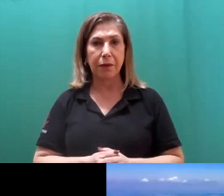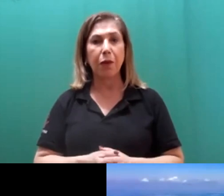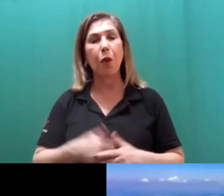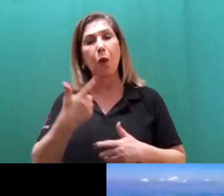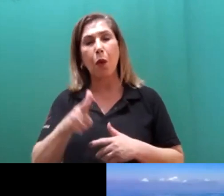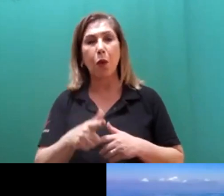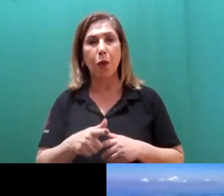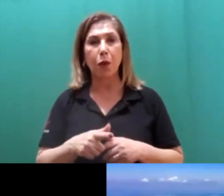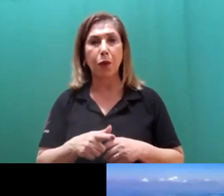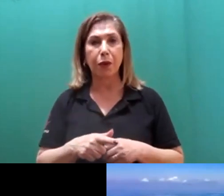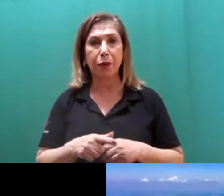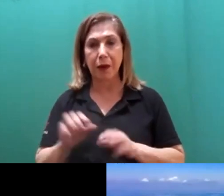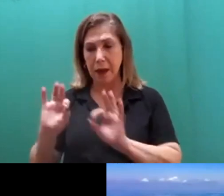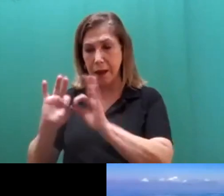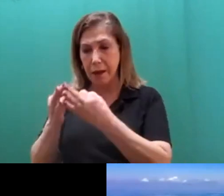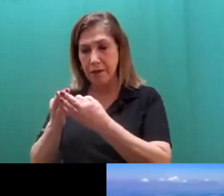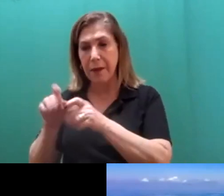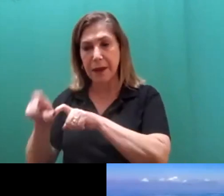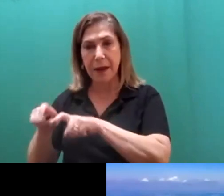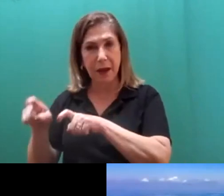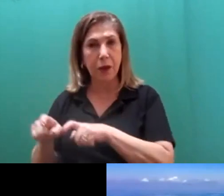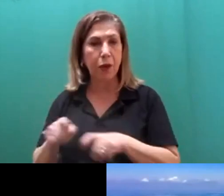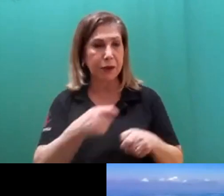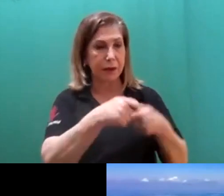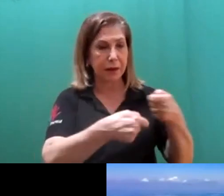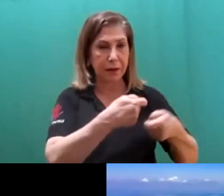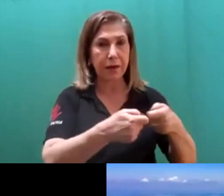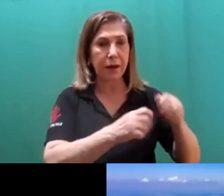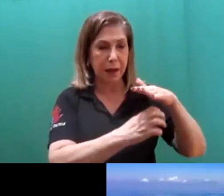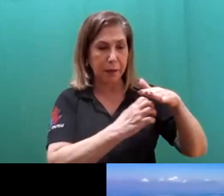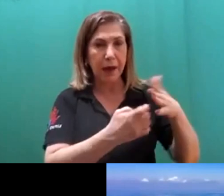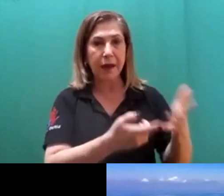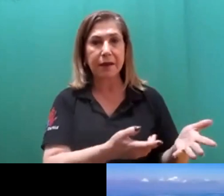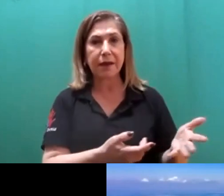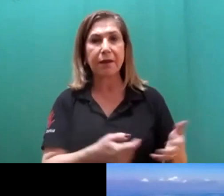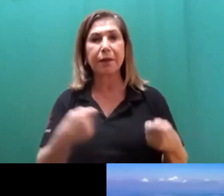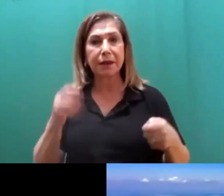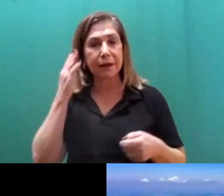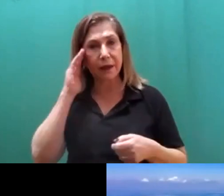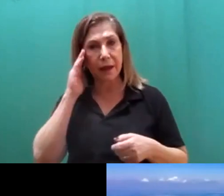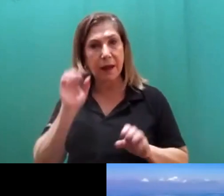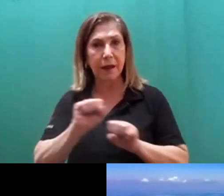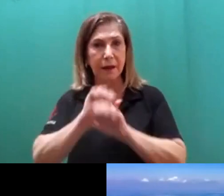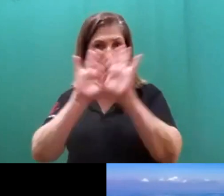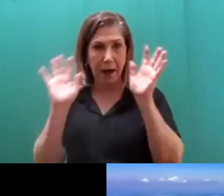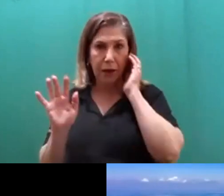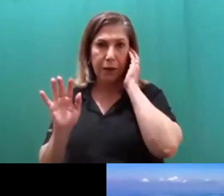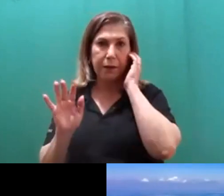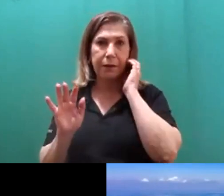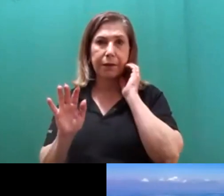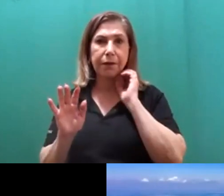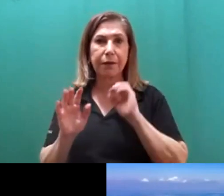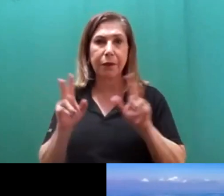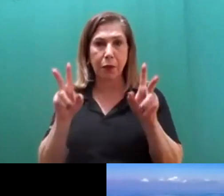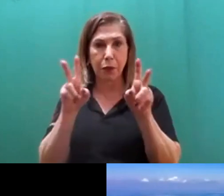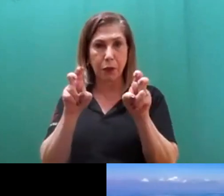com a agroecologia, eu acho que tem uma questão que a gente precisa entender muito, muito claramente ainda dentro dessa grande temática